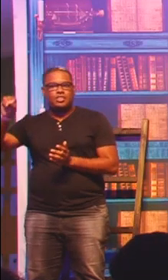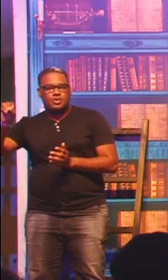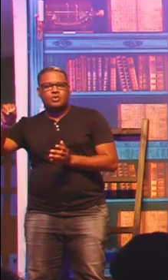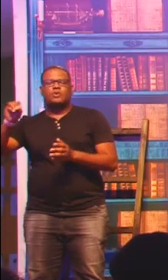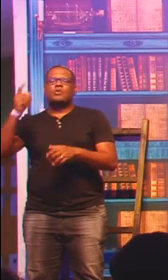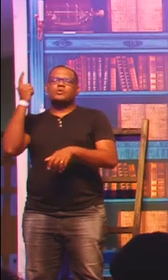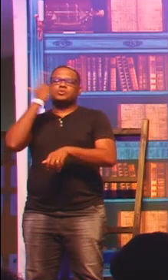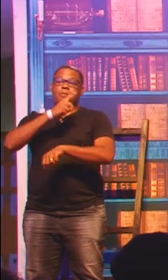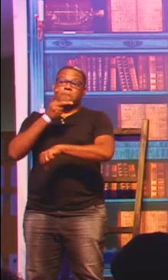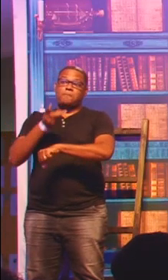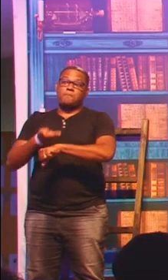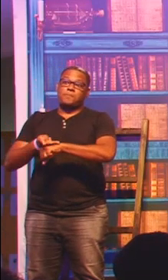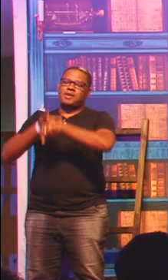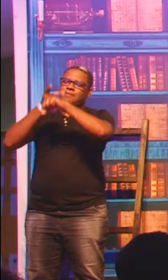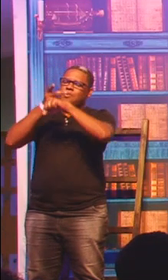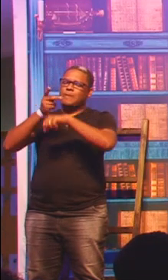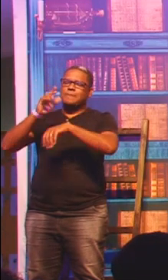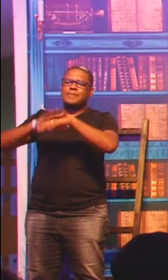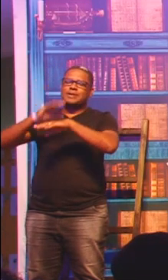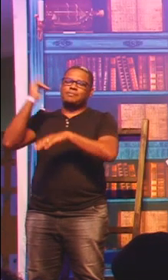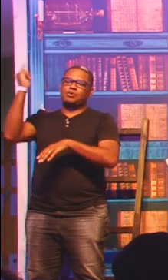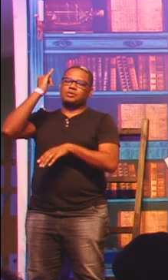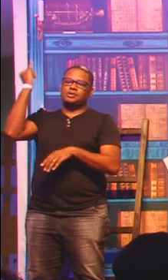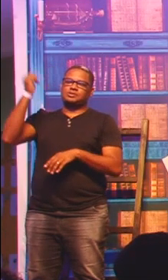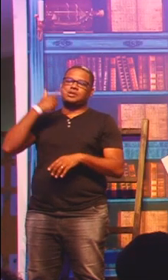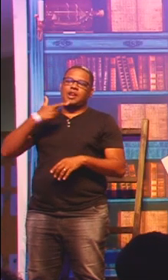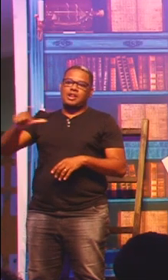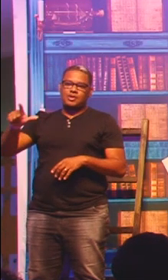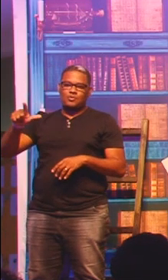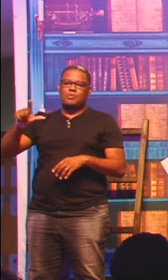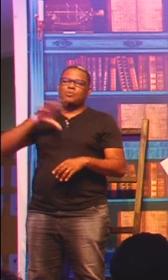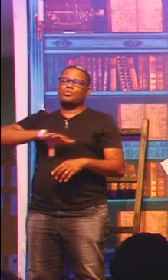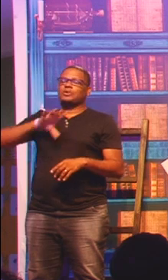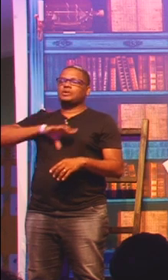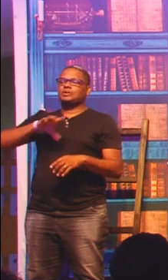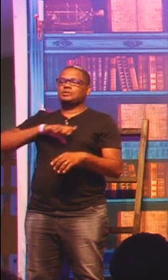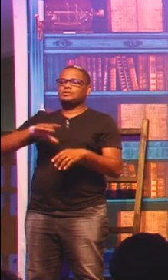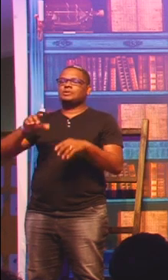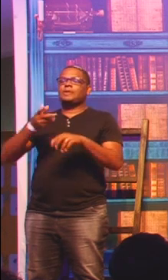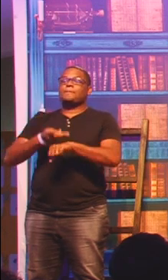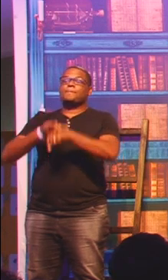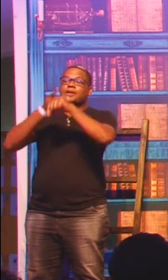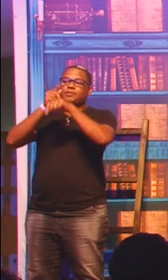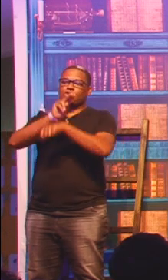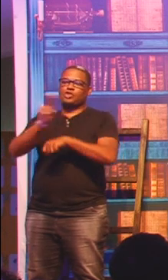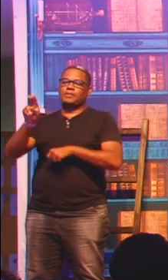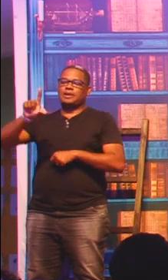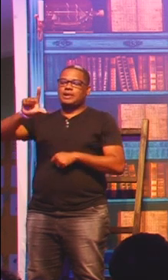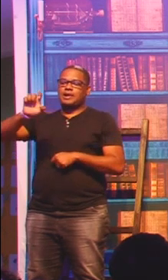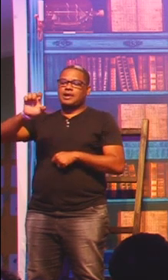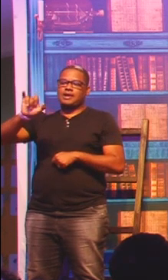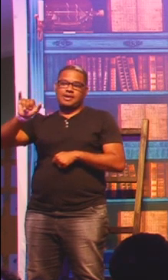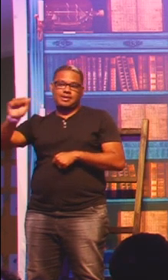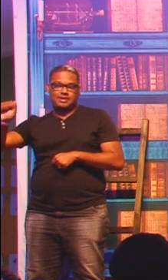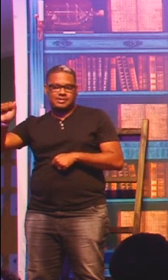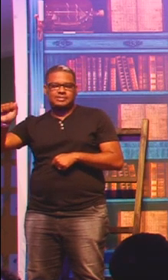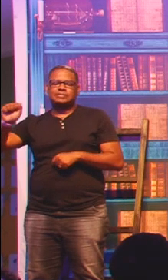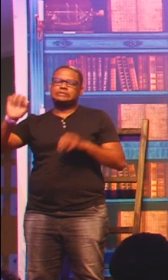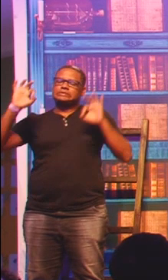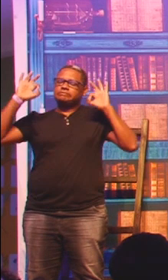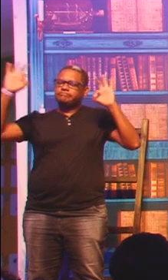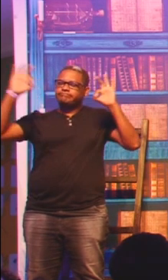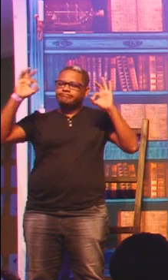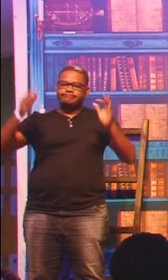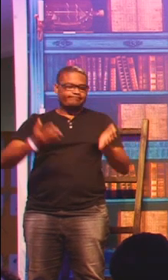prêmios mais importantes da língua portuguesa, que é o Prêmio Leia, de Itamar, que é uma pérola, né? Uma coisa,